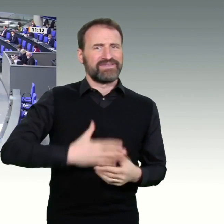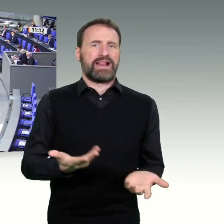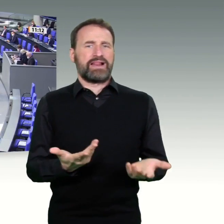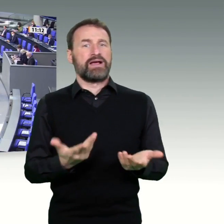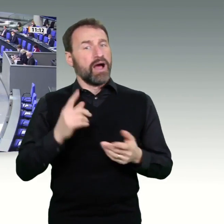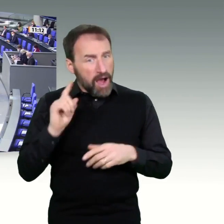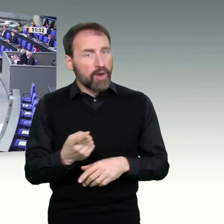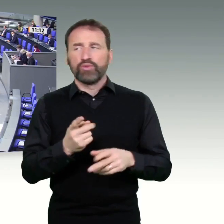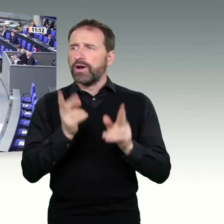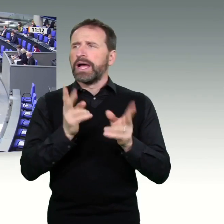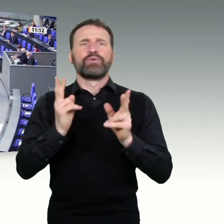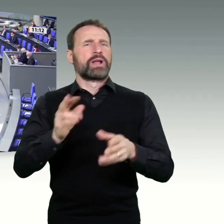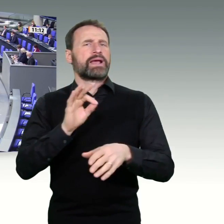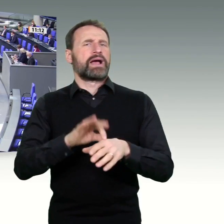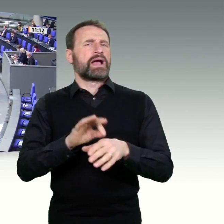Dankeschön.